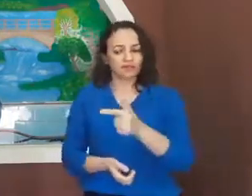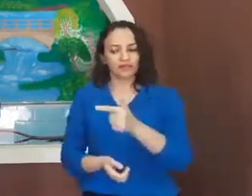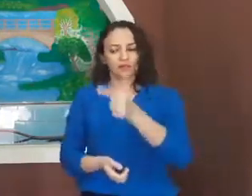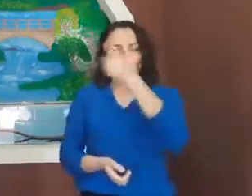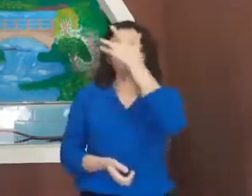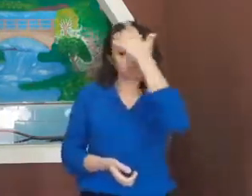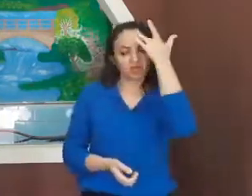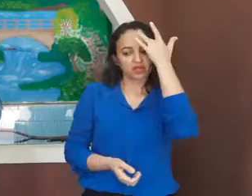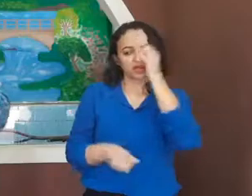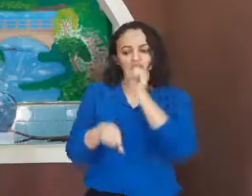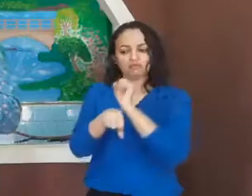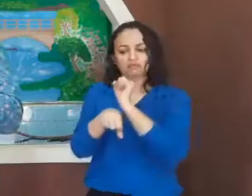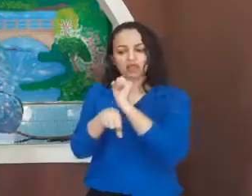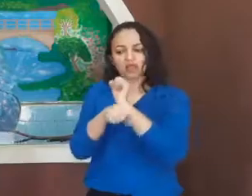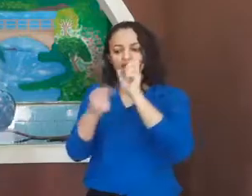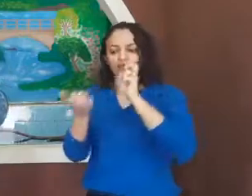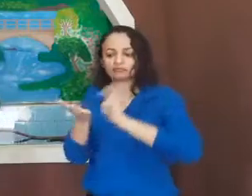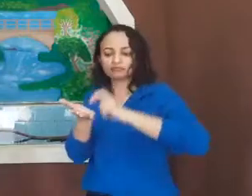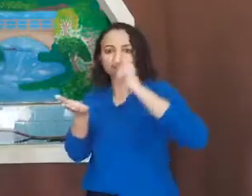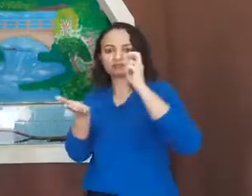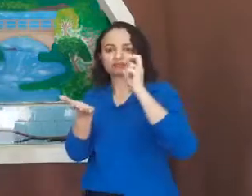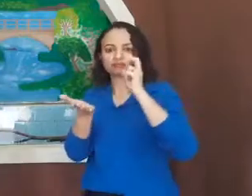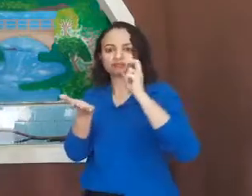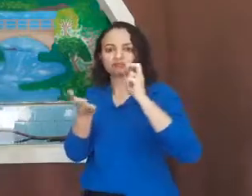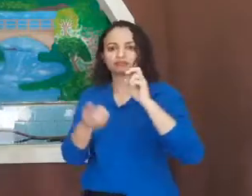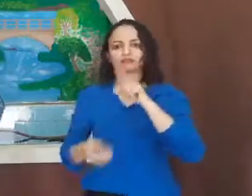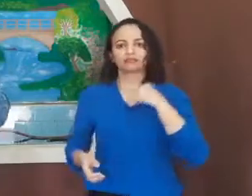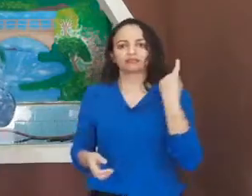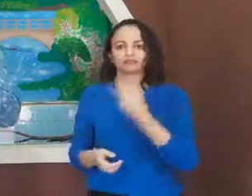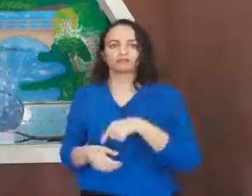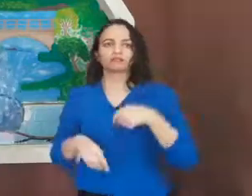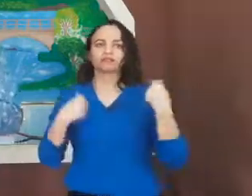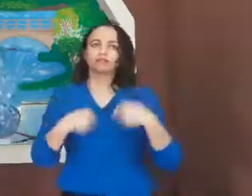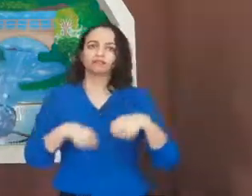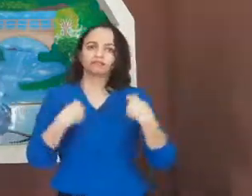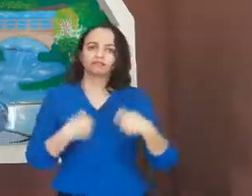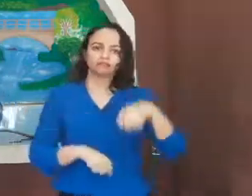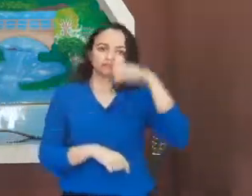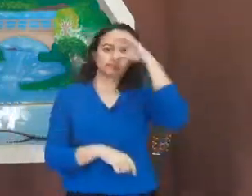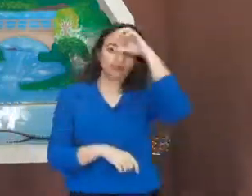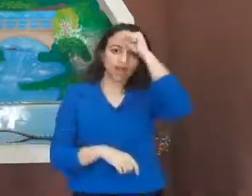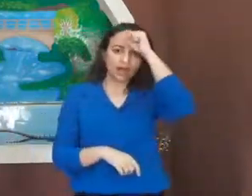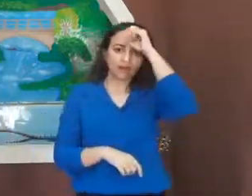esperam pela manhã. Nós precisamos realmente aprender